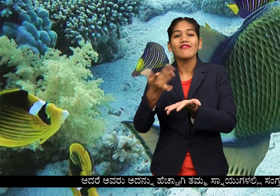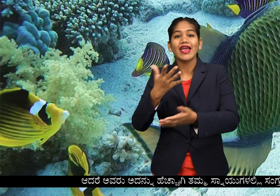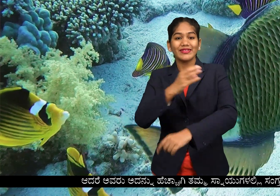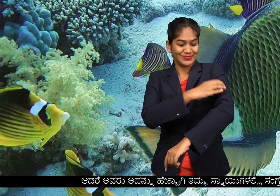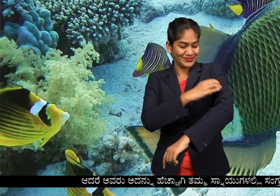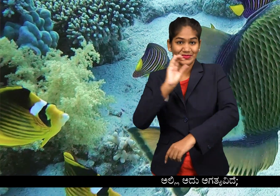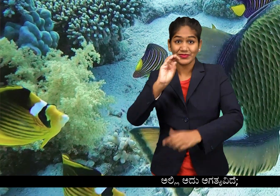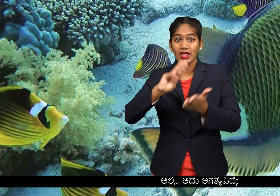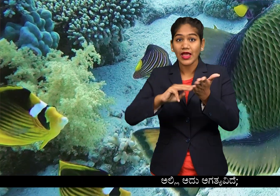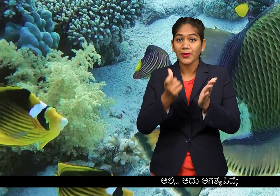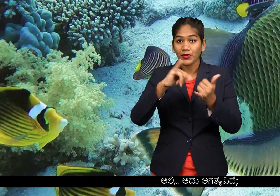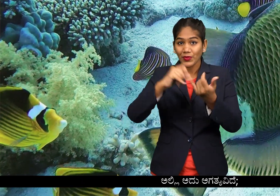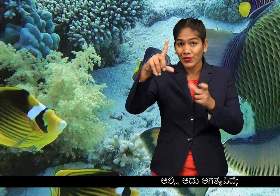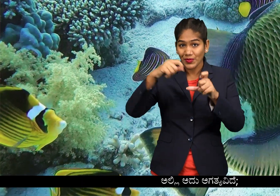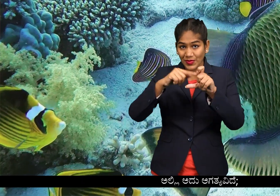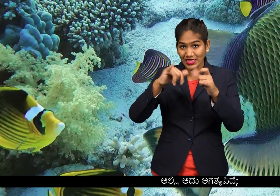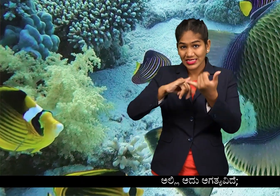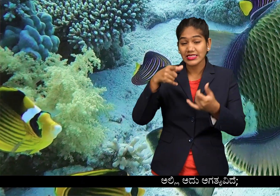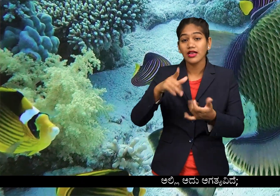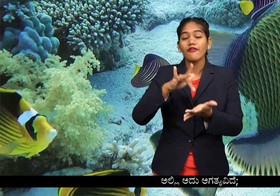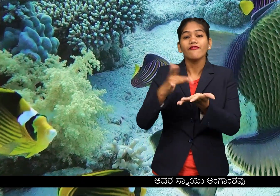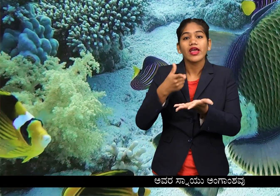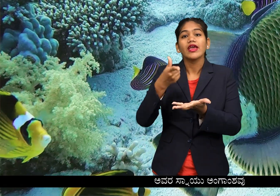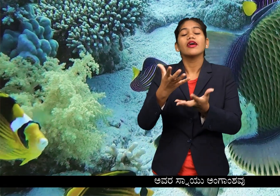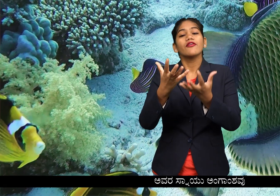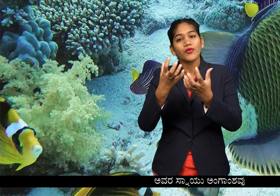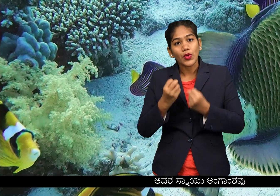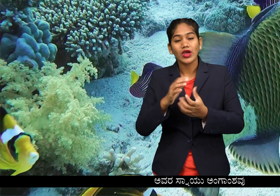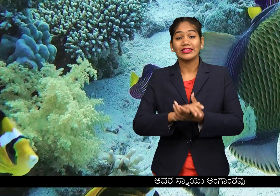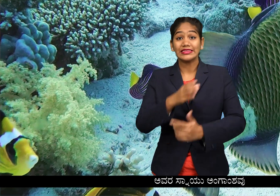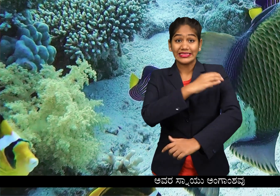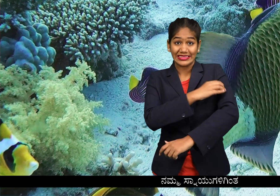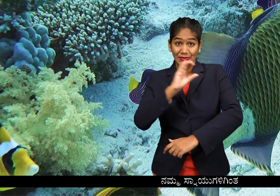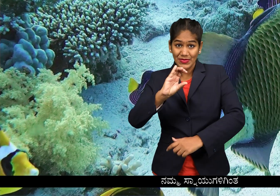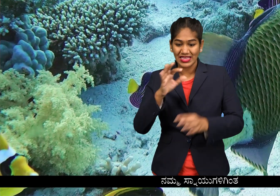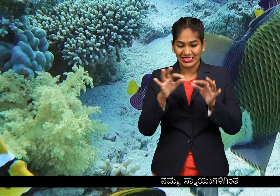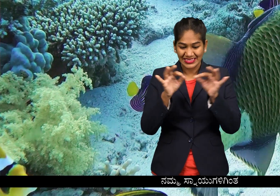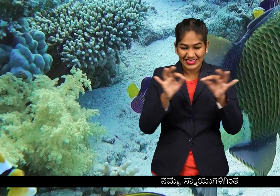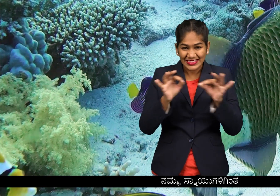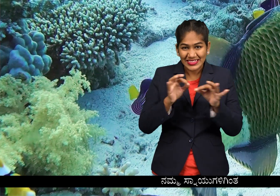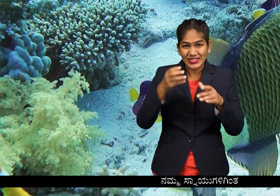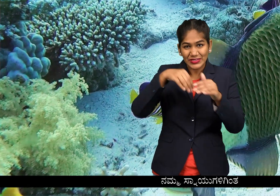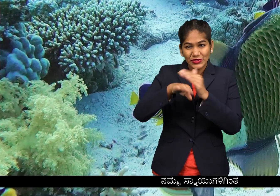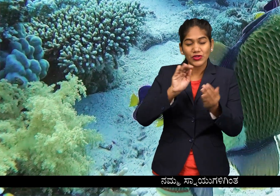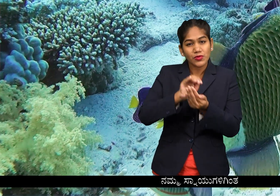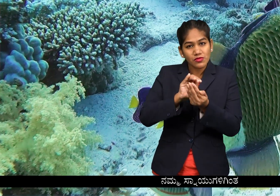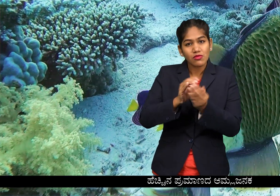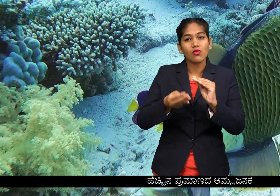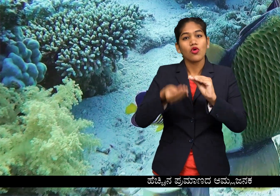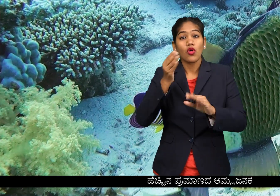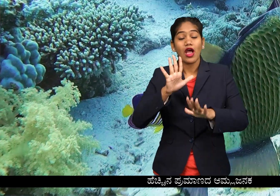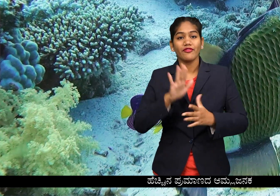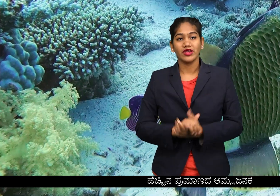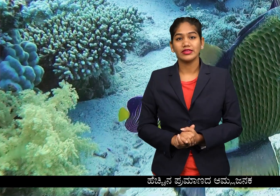ಸಂಗ್ರಹಿಸುತ್ತಾರೆ. ಅಲ್ಲಿ ಅದು ಅಗತ್ಯವಿದೆ. ಅವರ ಸ್ನಾಯು ಅಂಗಾಂಶವು ನಮ್ಮ ಸ್ನಾಯುಗಳಿಗಿಂತ